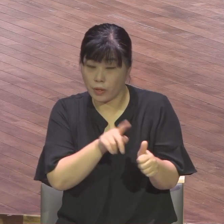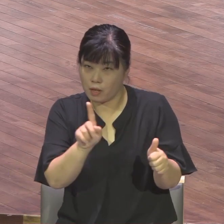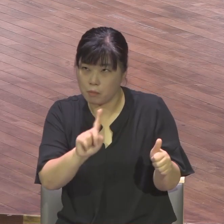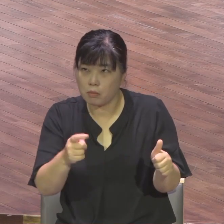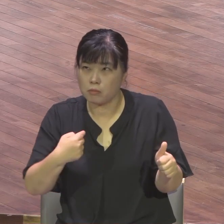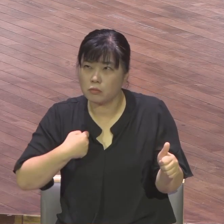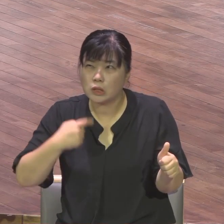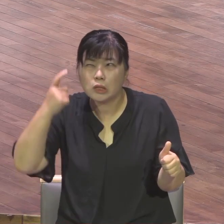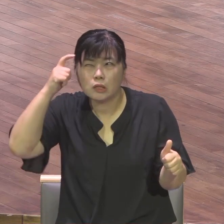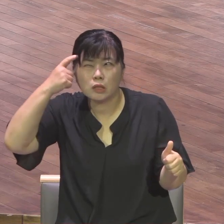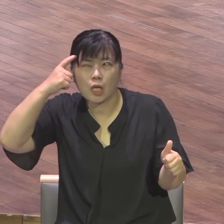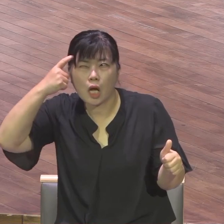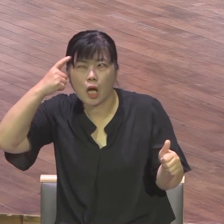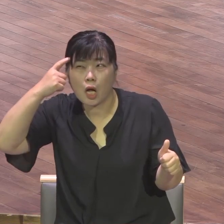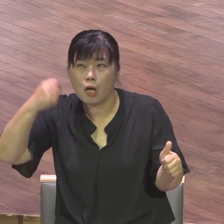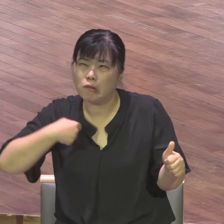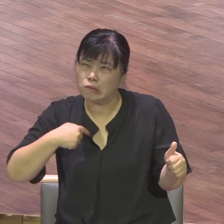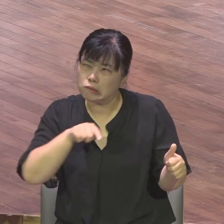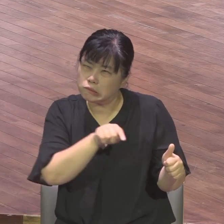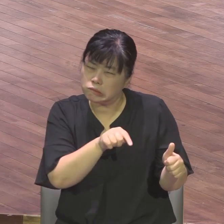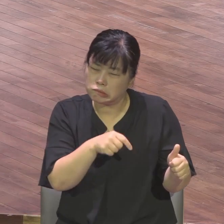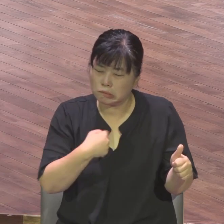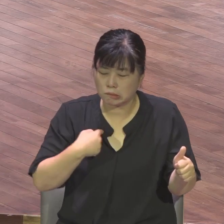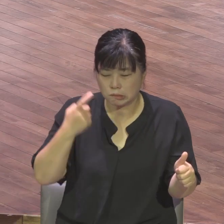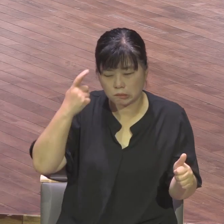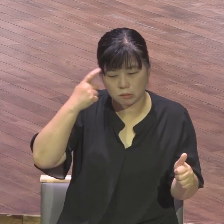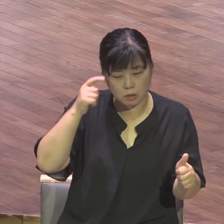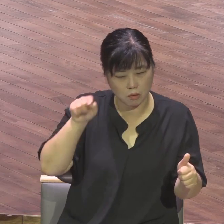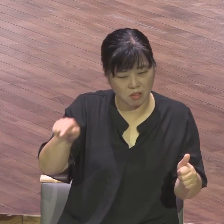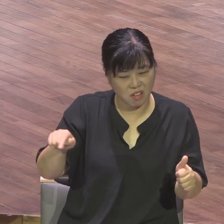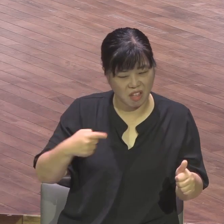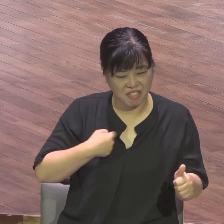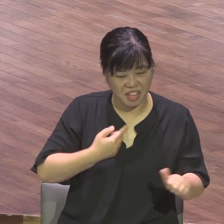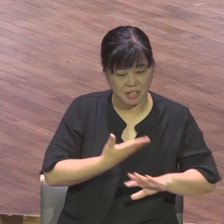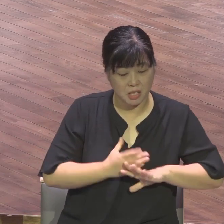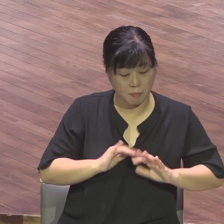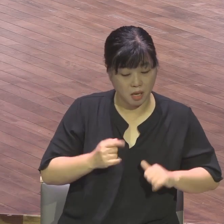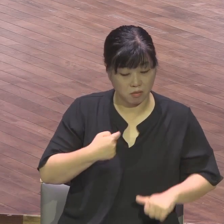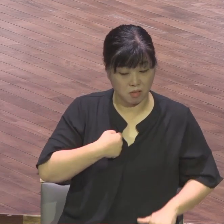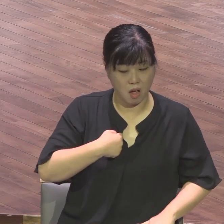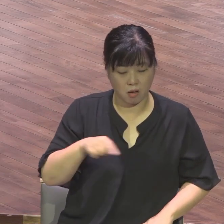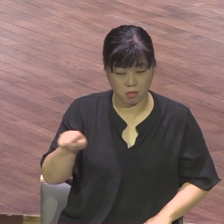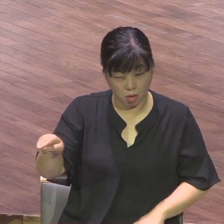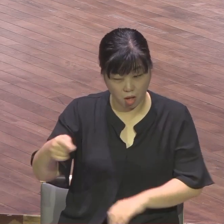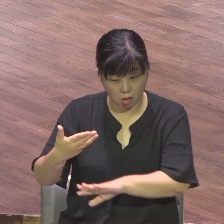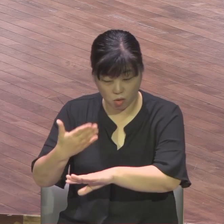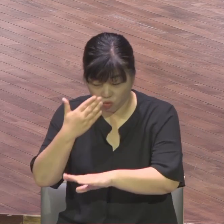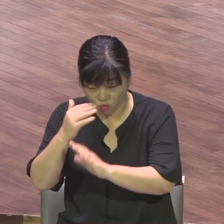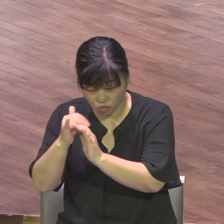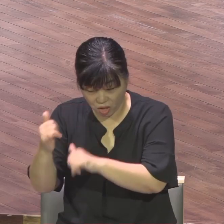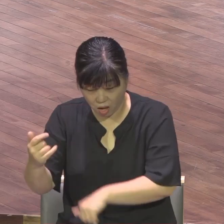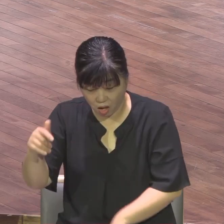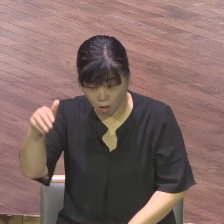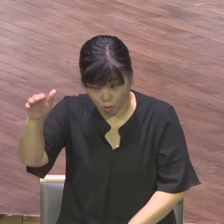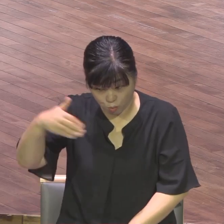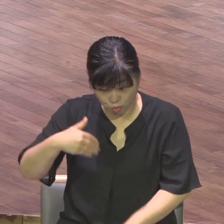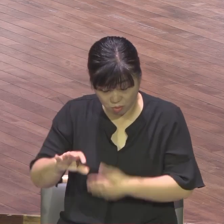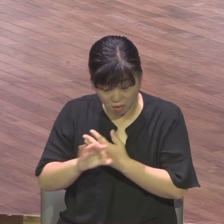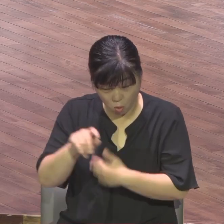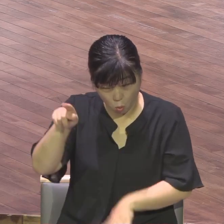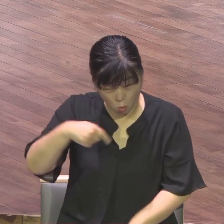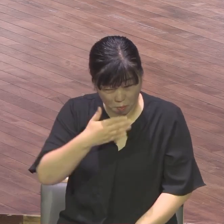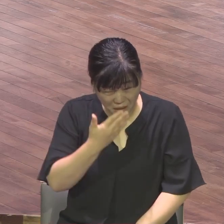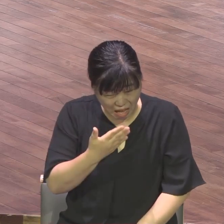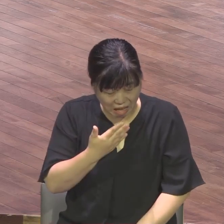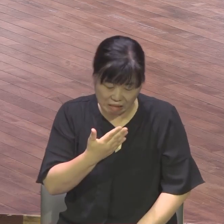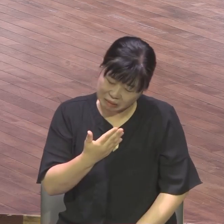유대인인 이 베드로가 이방인인 자기 말을 듣고 여기 올까 의심이 생길 수 있잖아요. 아니 감히 사도인데